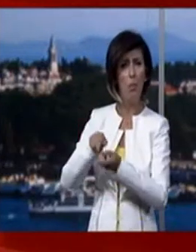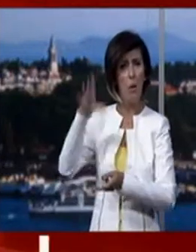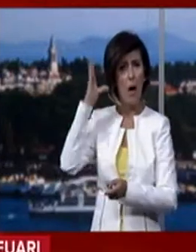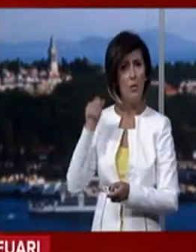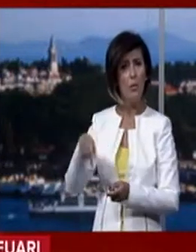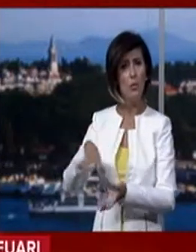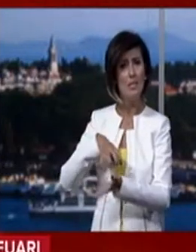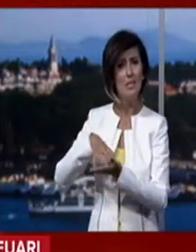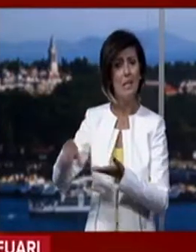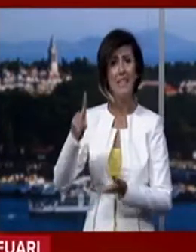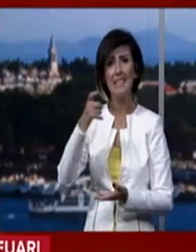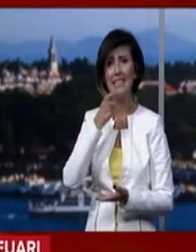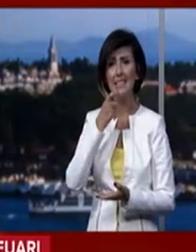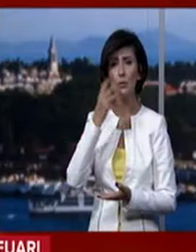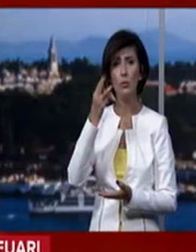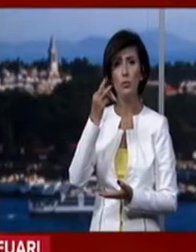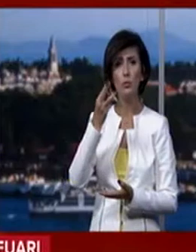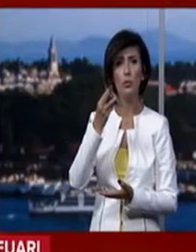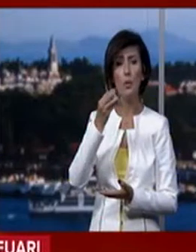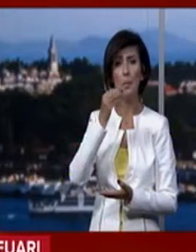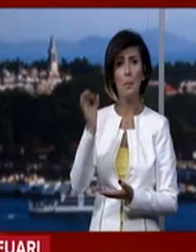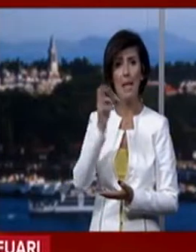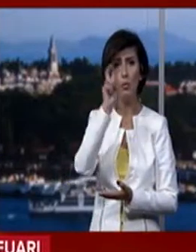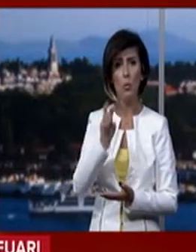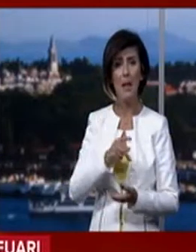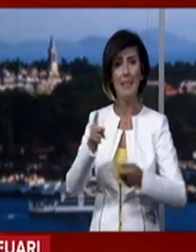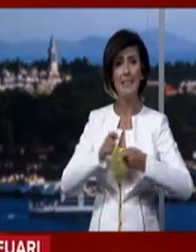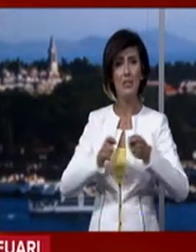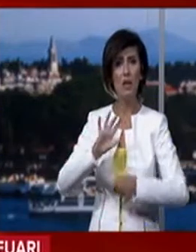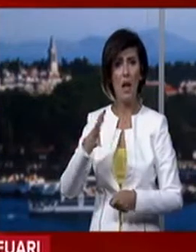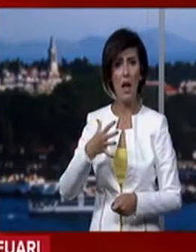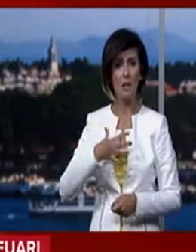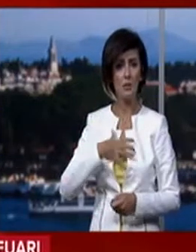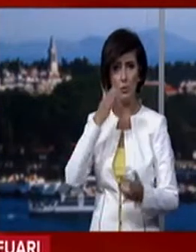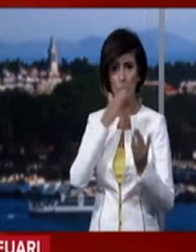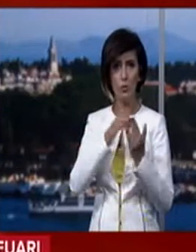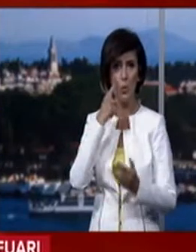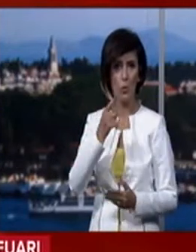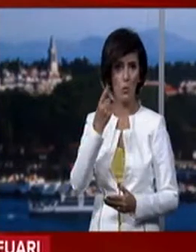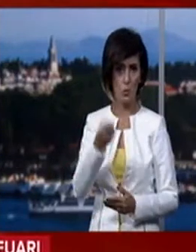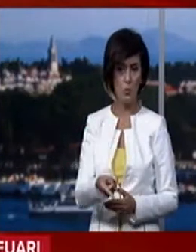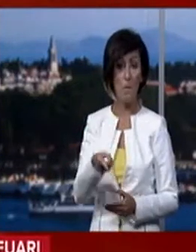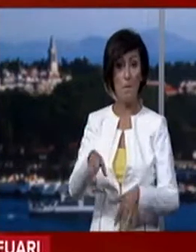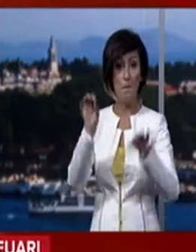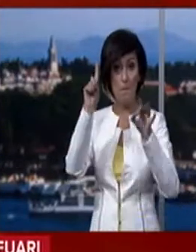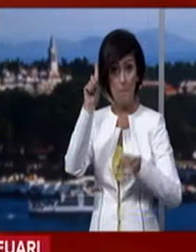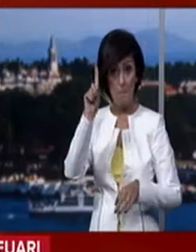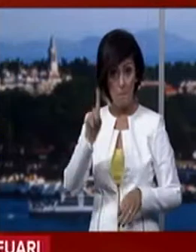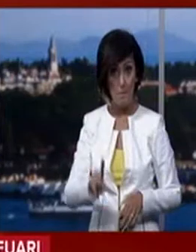sektörün yaklaşık yıllık 3,5 milyar dolarlık bir ticari hacmine tekabül ettiğini görüyoruz.